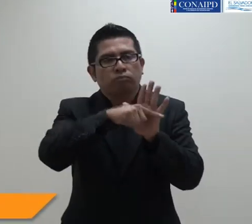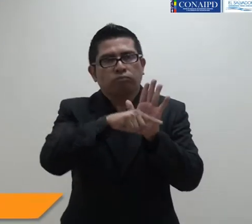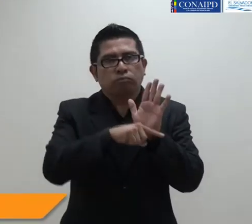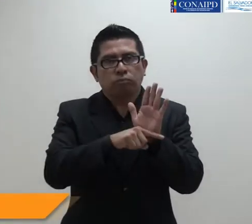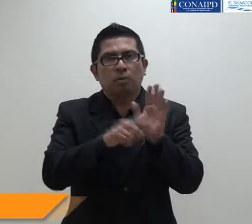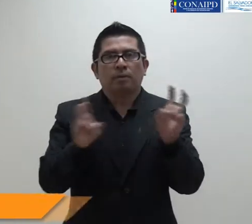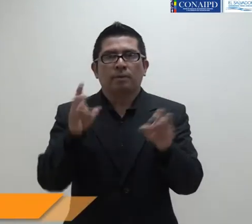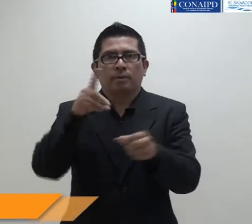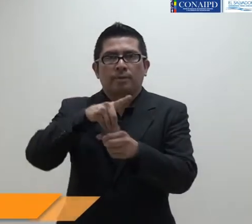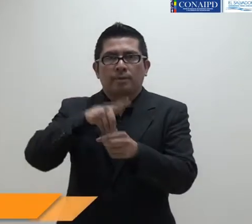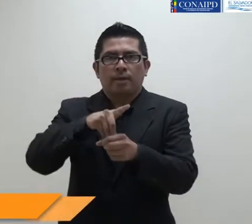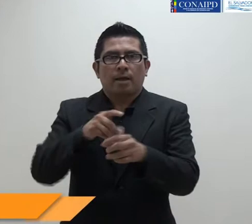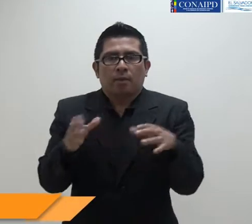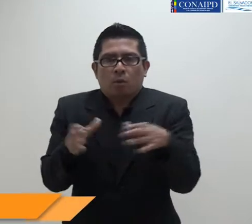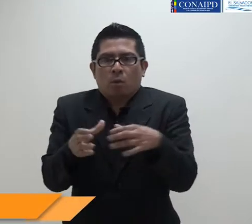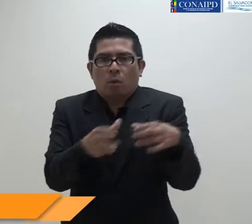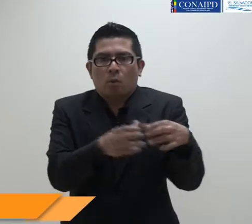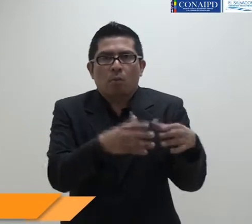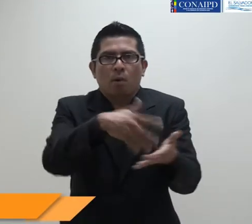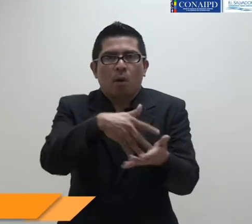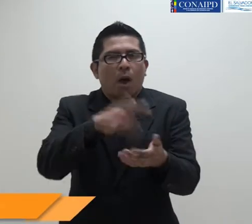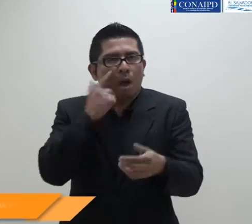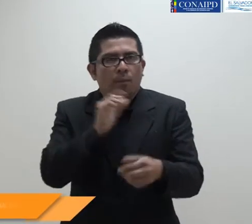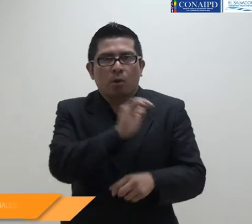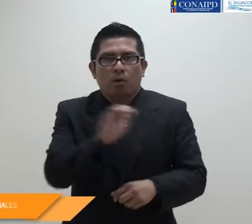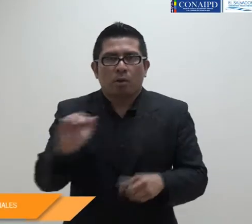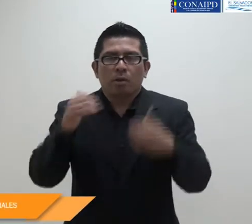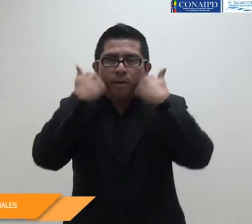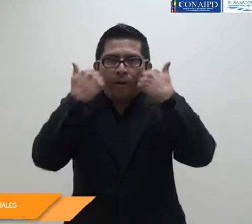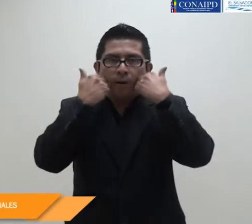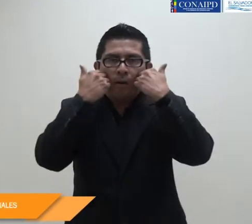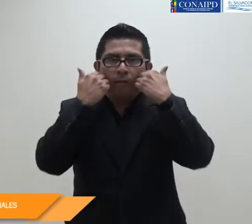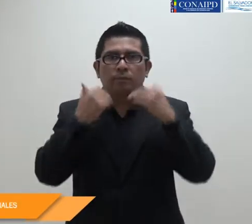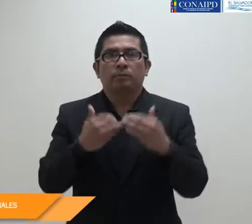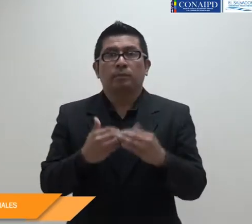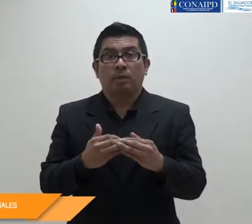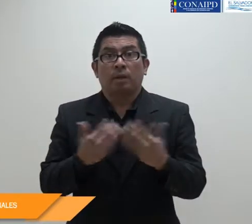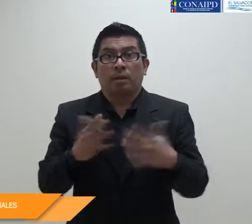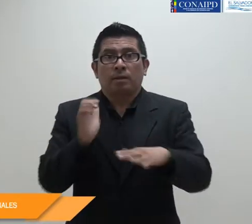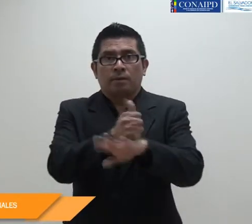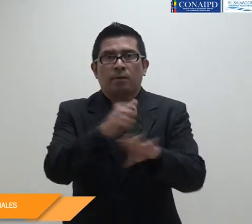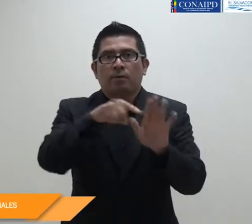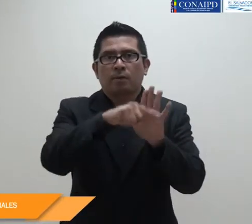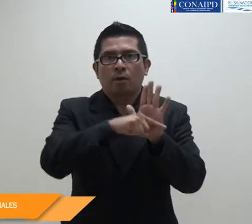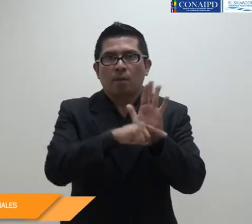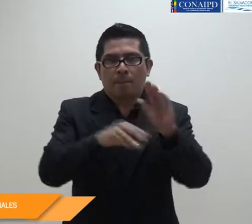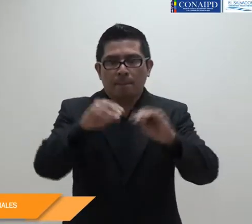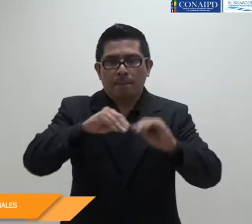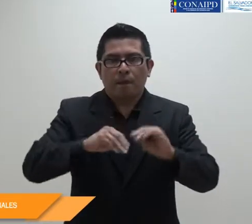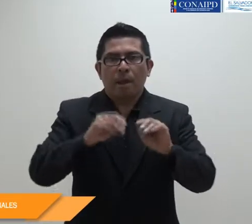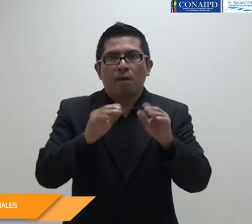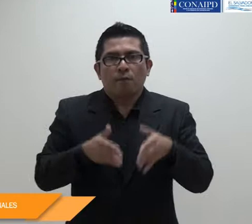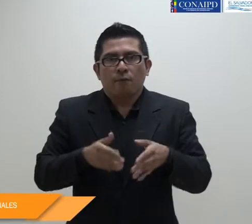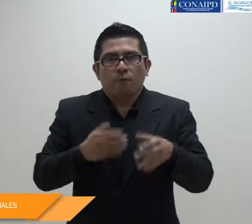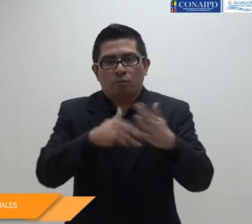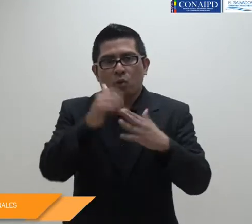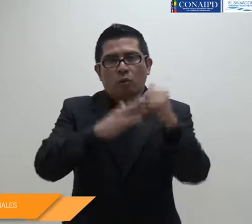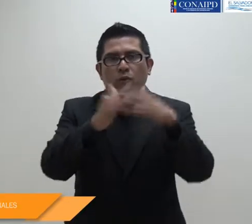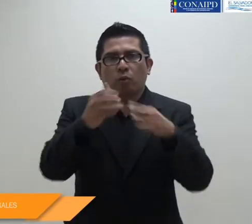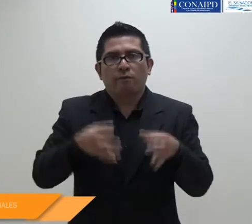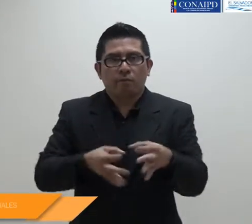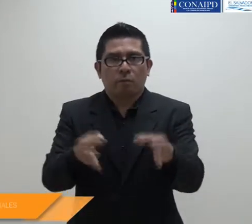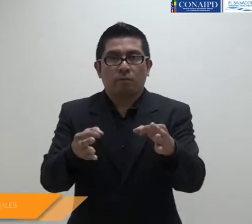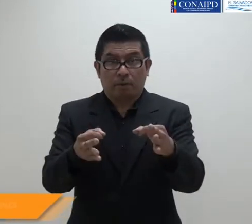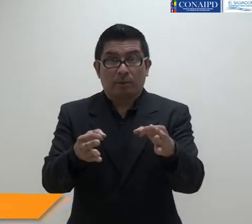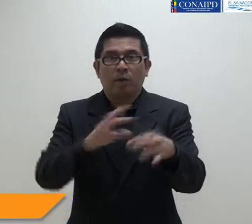abordan la discapacidad de grupos poblacionales como la niñez y la adolescencia o que establecen normas para el diseño arquitectónico inclusivo. El relator